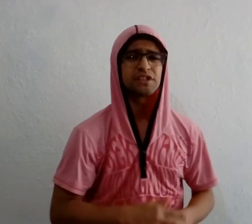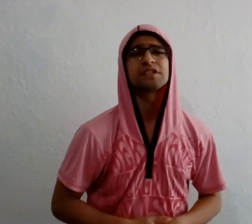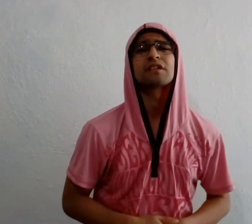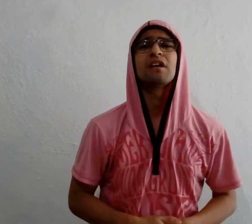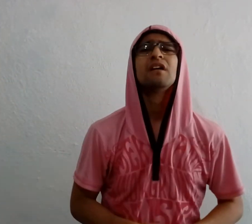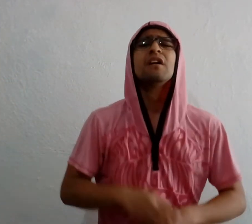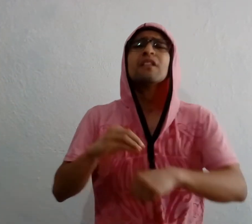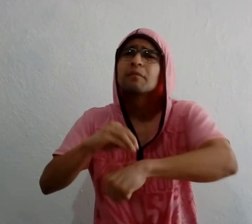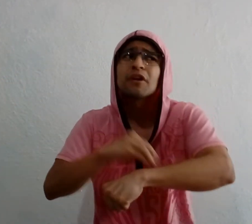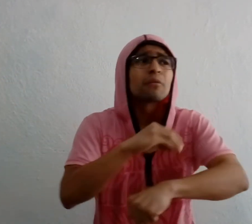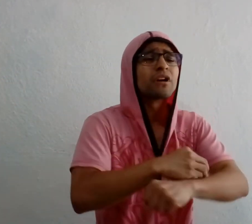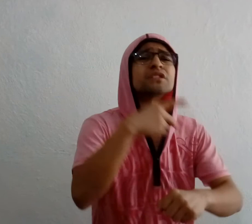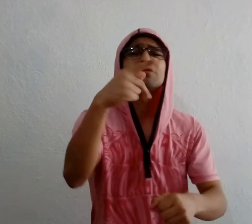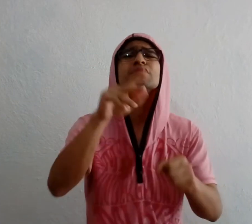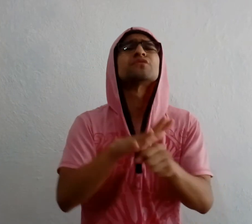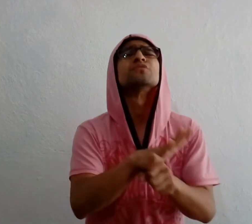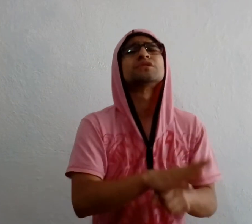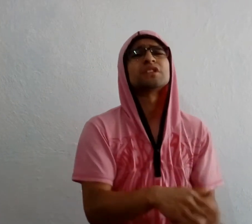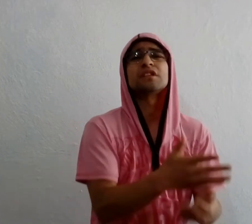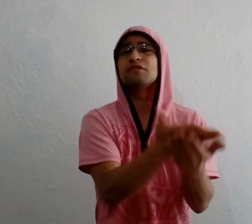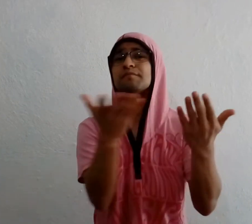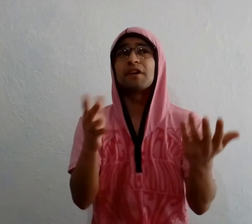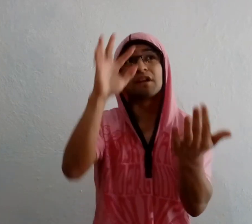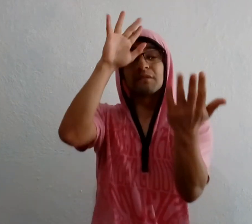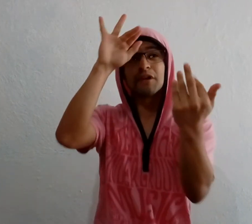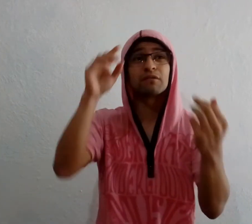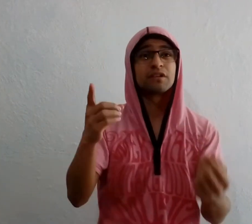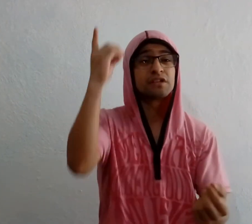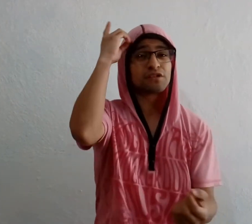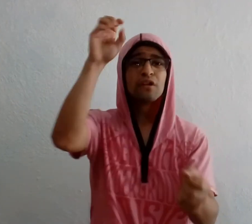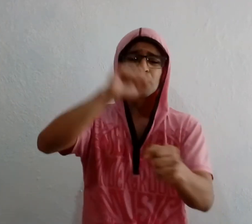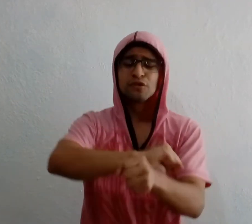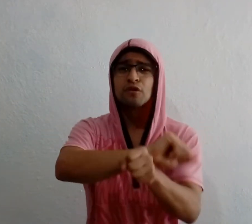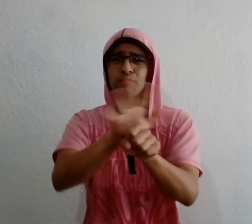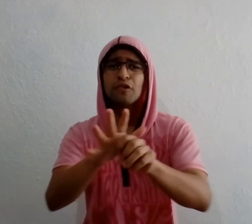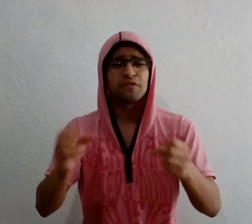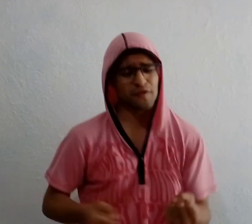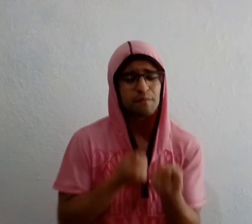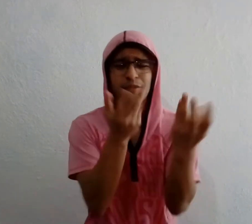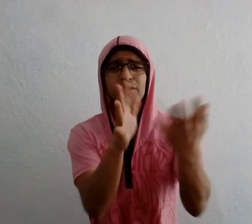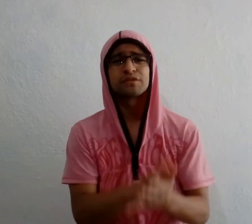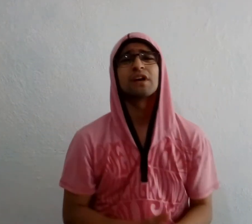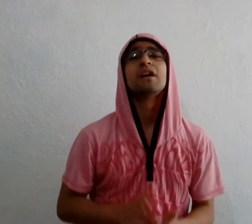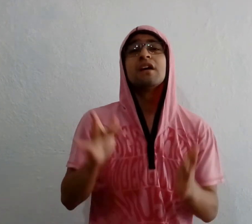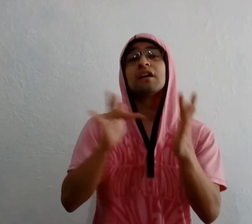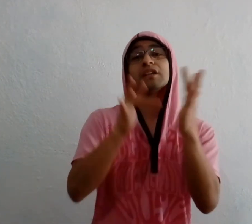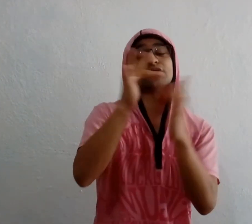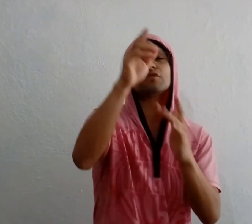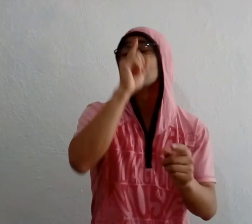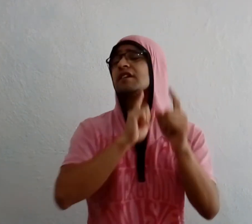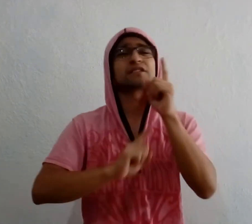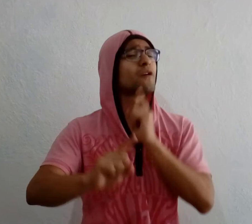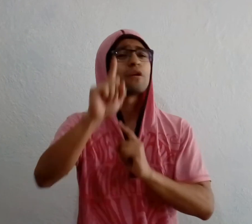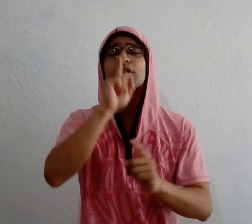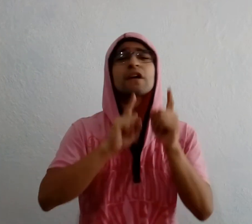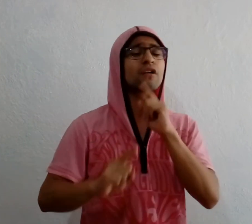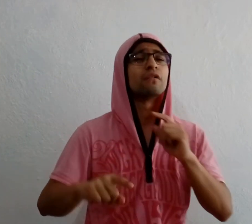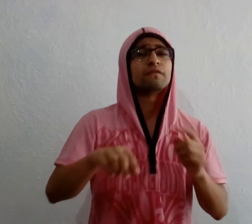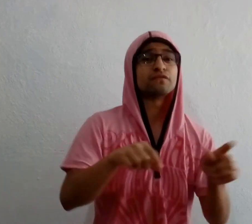lista. Dime cuál es tu excusa, si Dios para llamar tu atención puso tu mundo en pausa. Jesús no es teoría